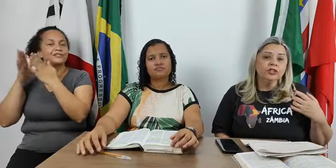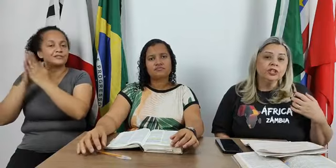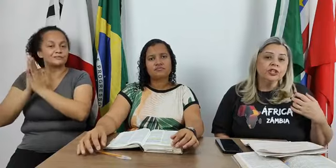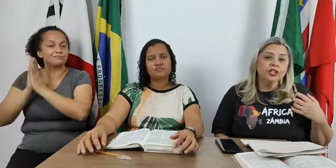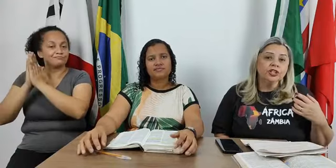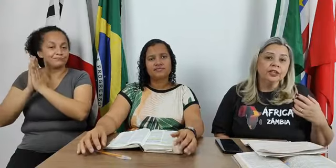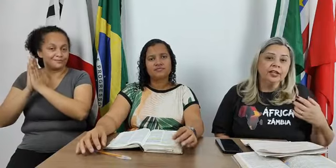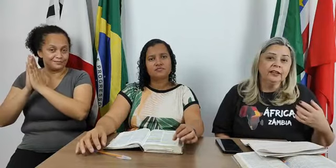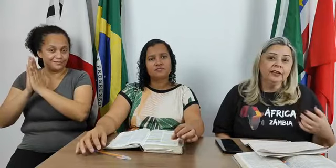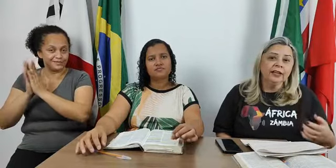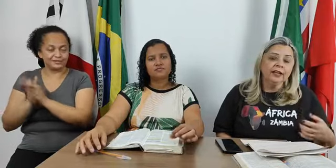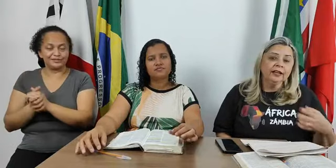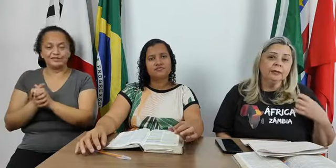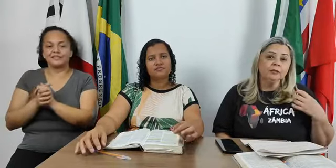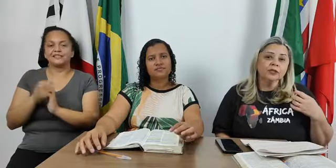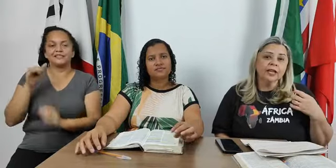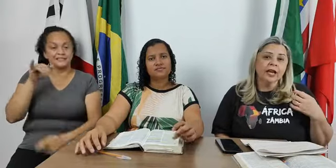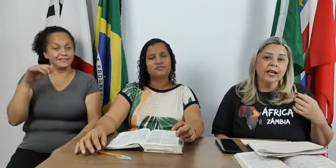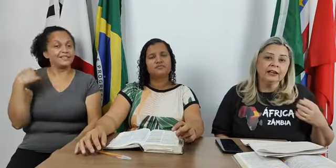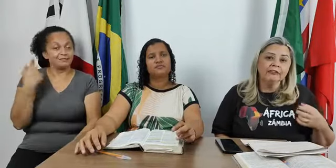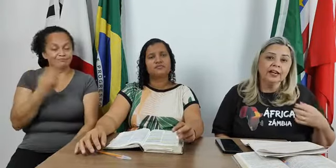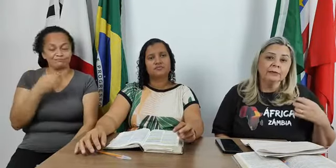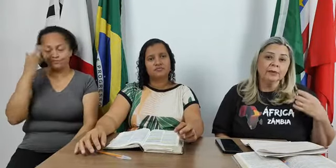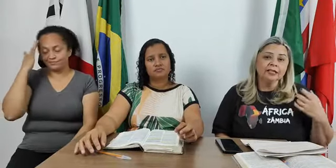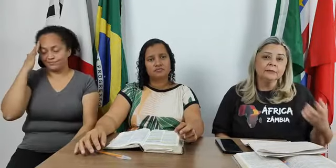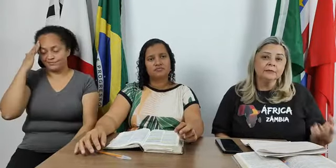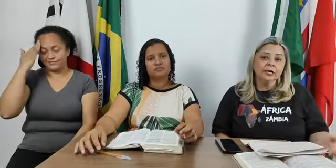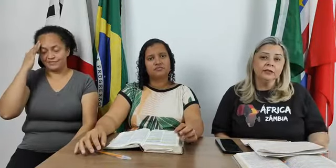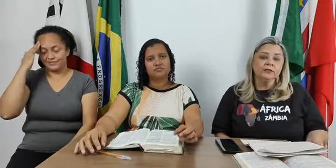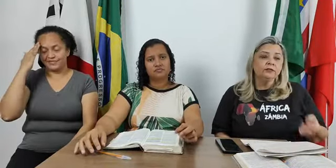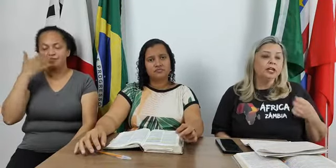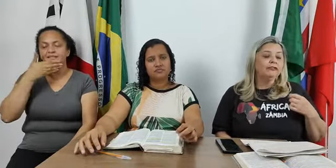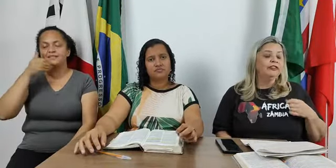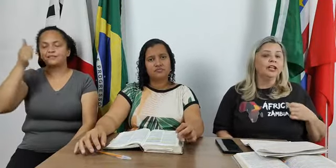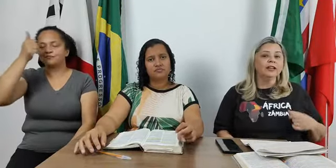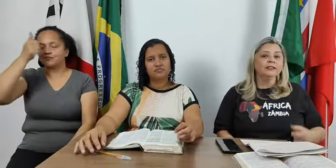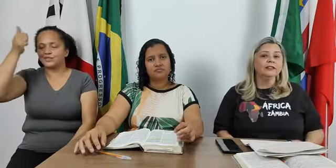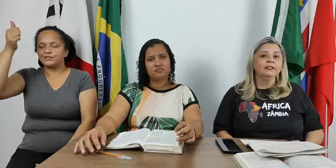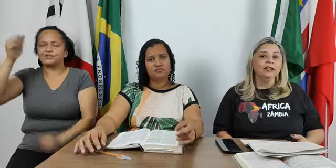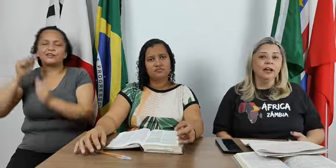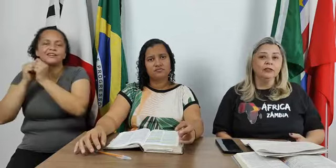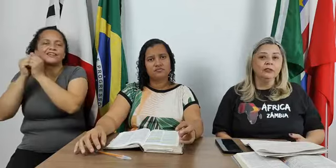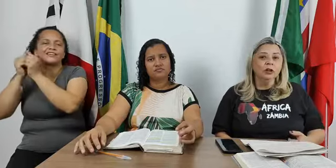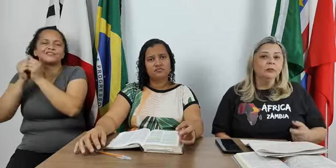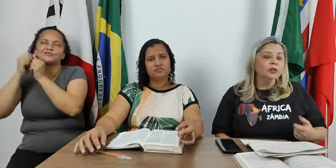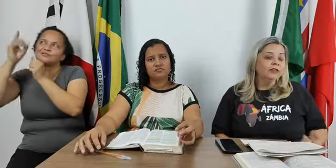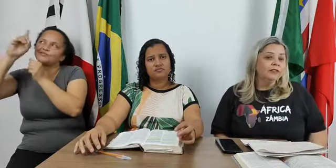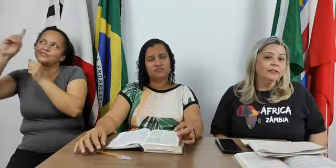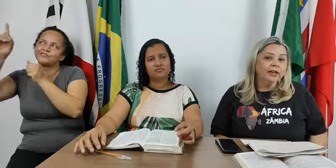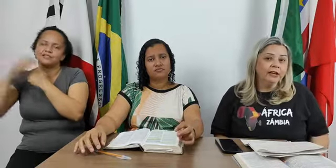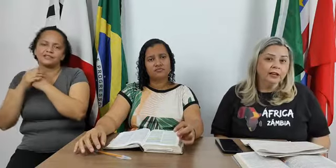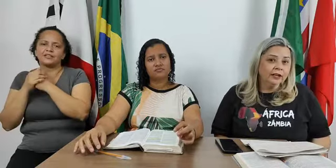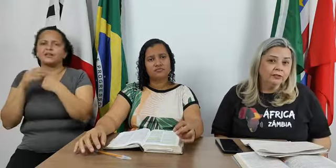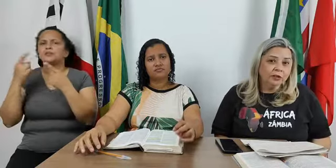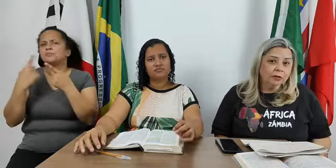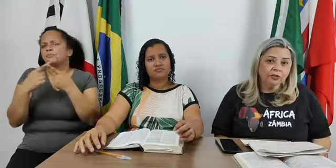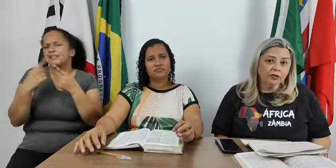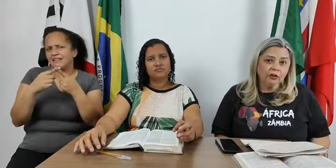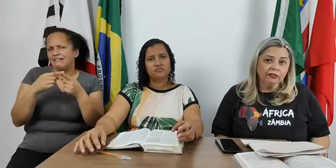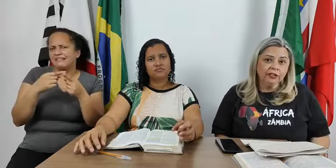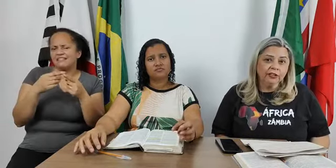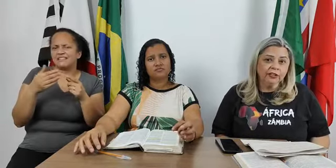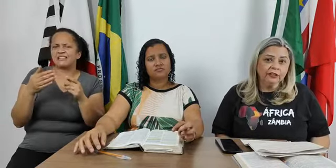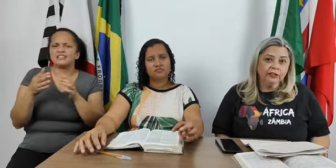Se hoje a gente entender que buscar ele vale mais a pena do que ficar sentado, porque estagnado